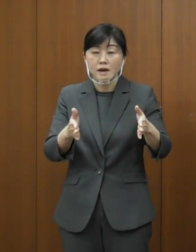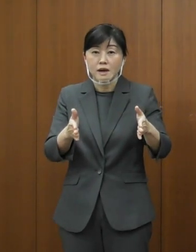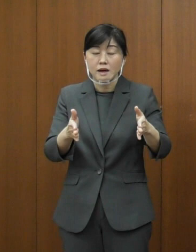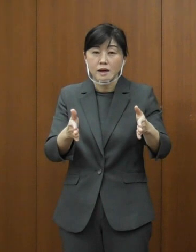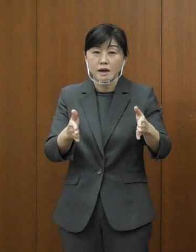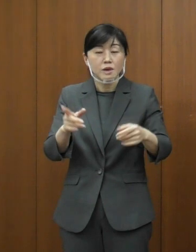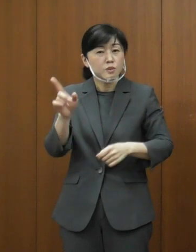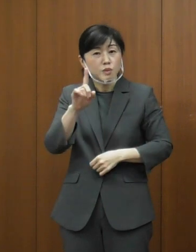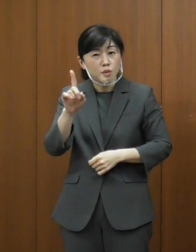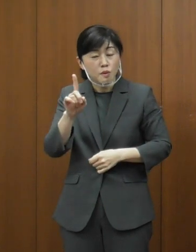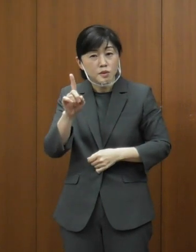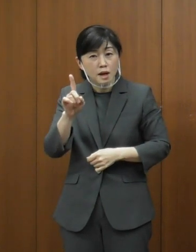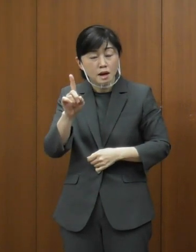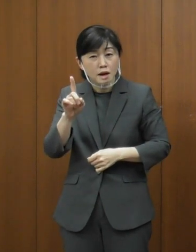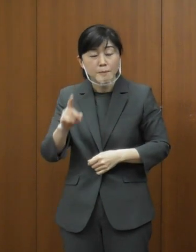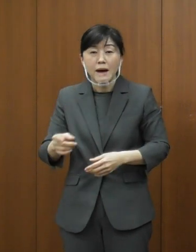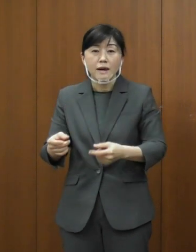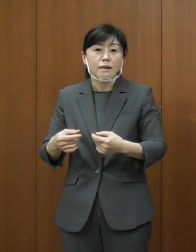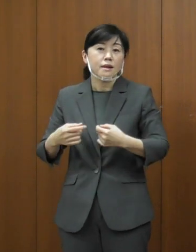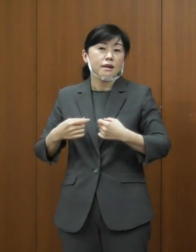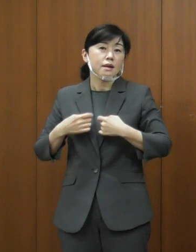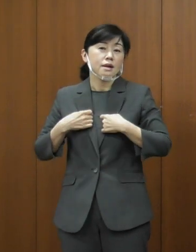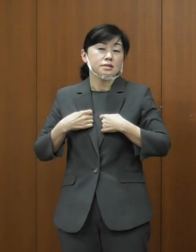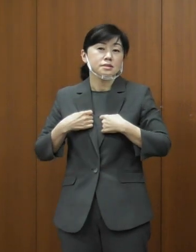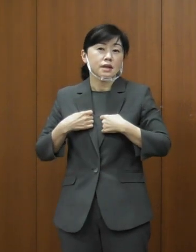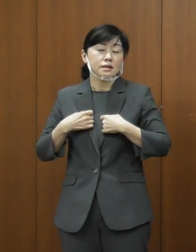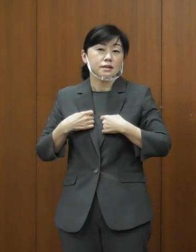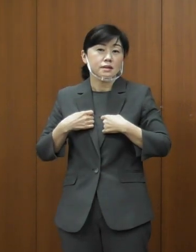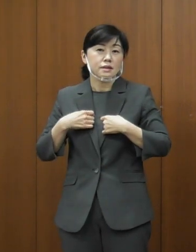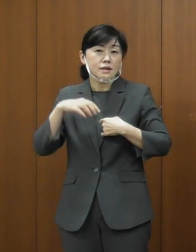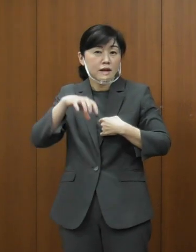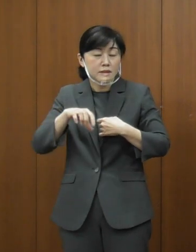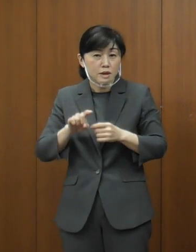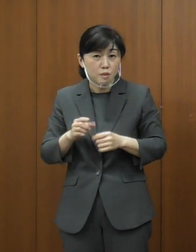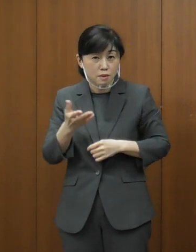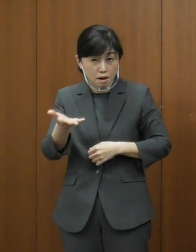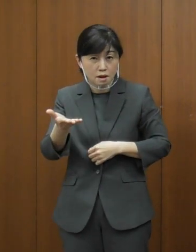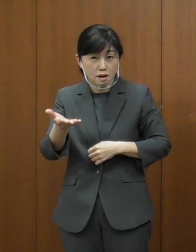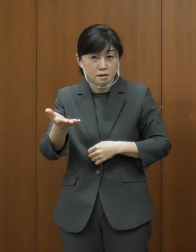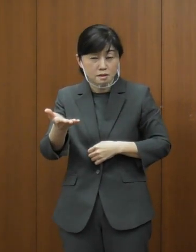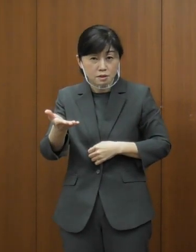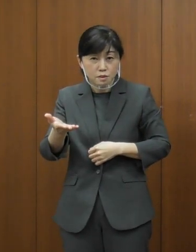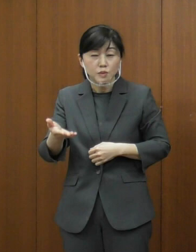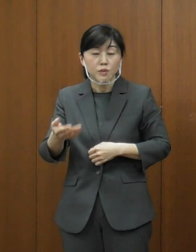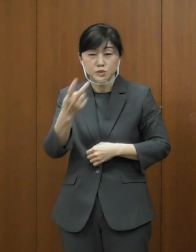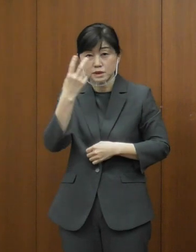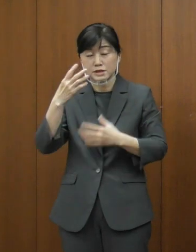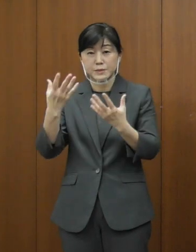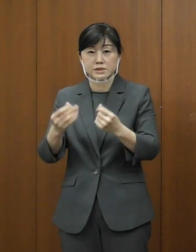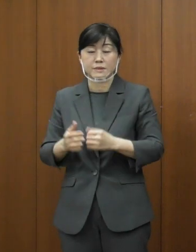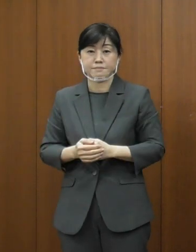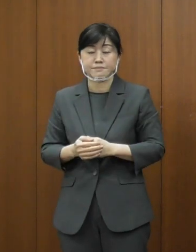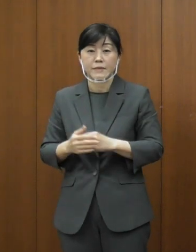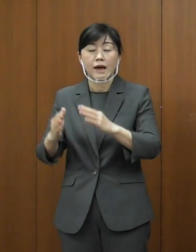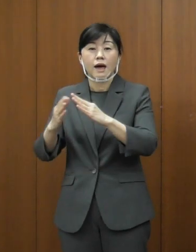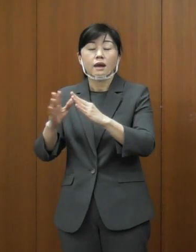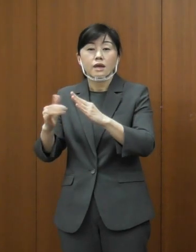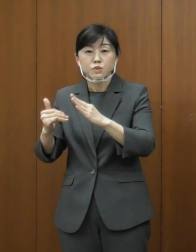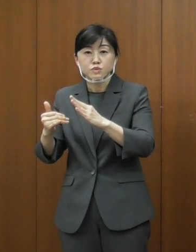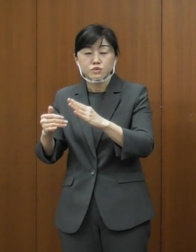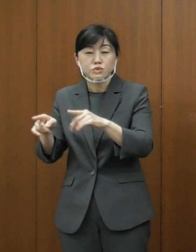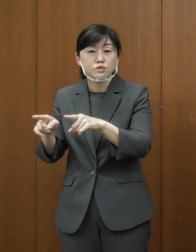ような感染経路だったのかというデータがあります。ご覧いただくと、家族同居人